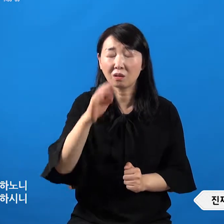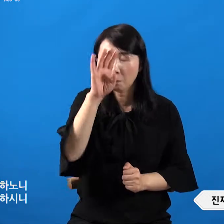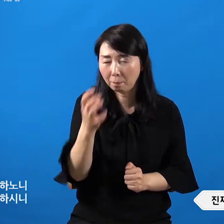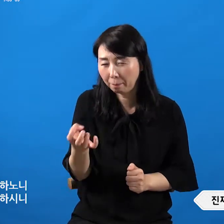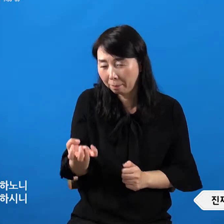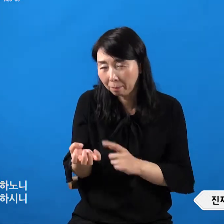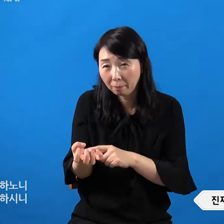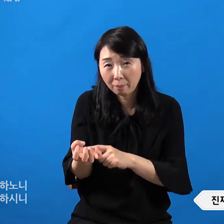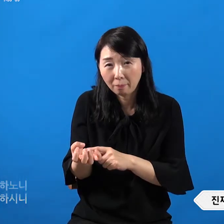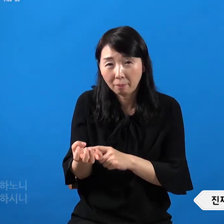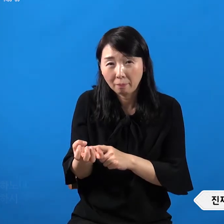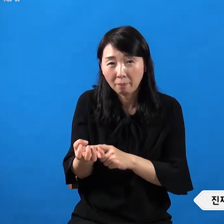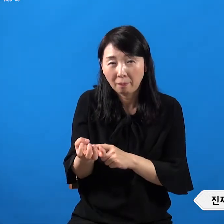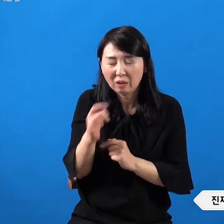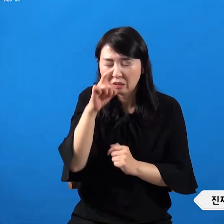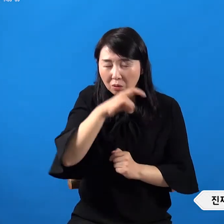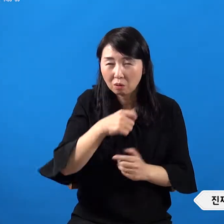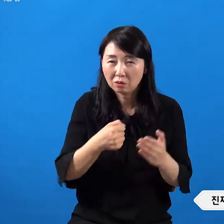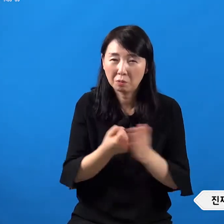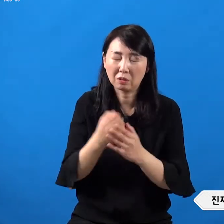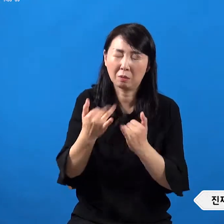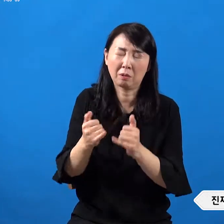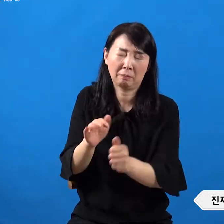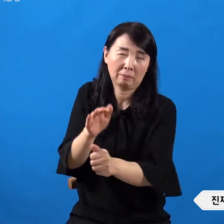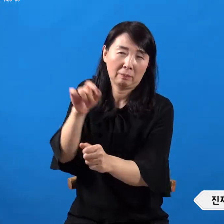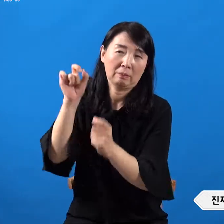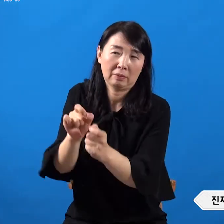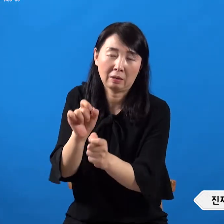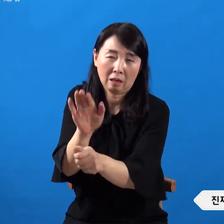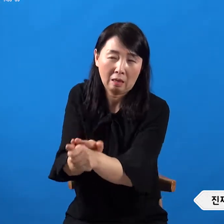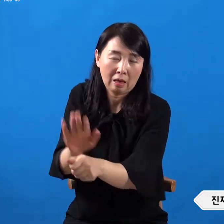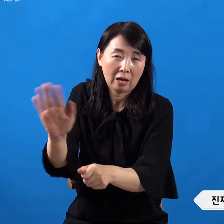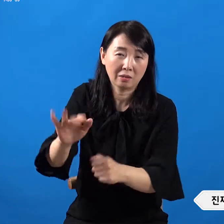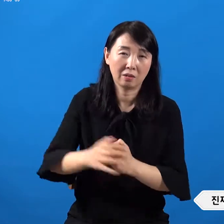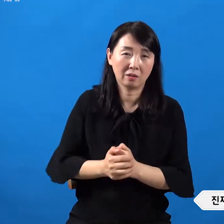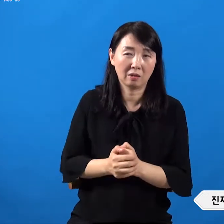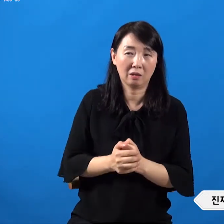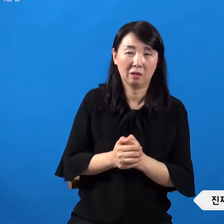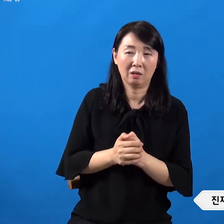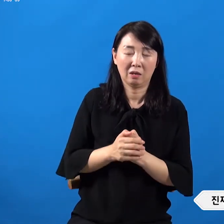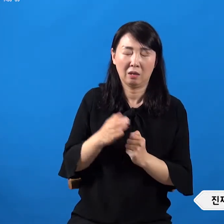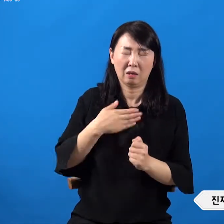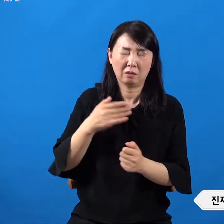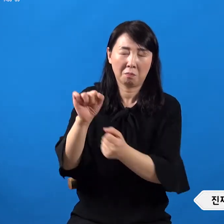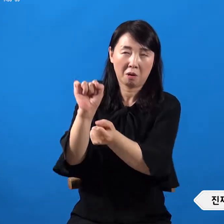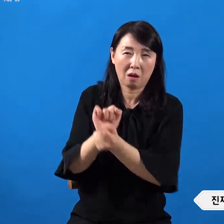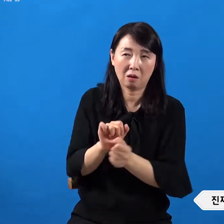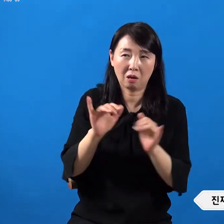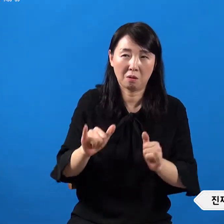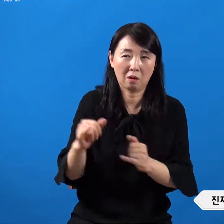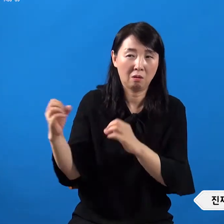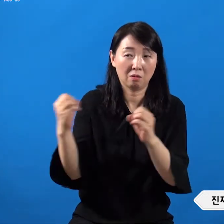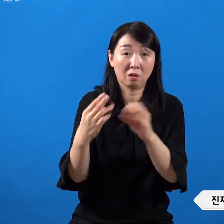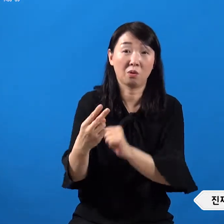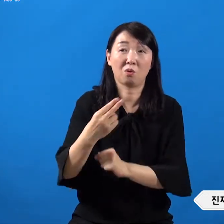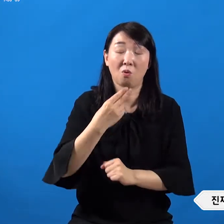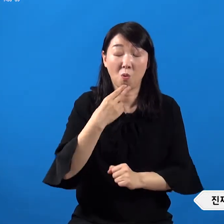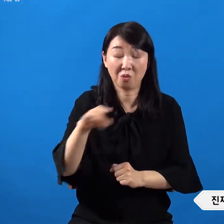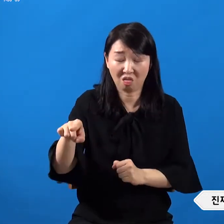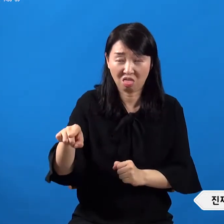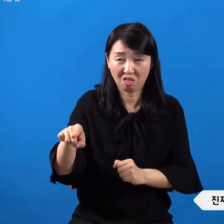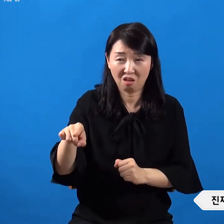나병 환자하면 불결해서 사람들이 가까이 가지 않았습니다. 아니 마치 옮을까봐 아무런 대화도 하지